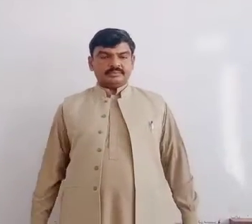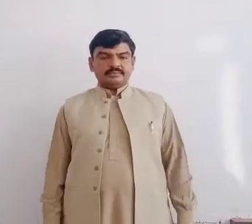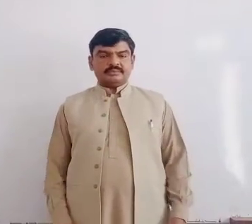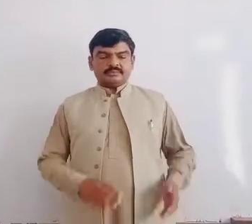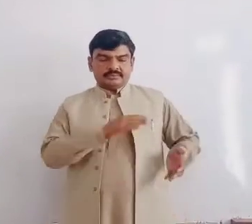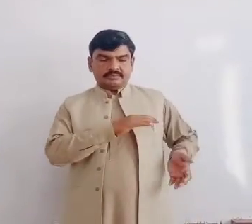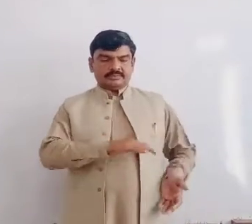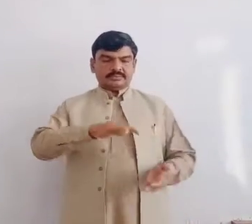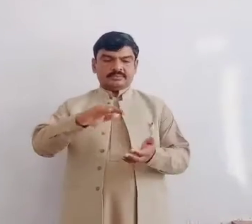नस्ल,